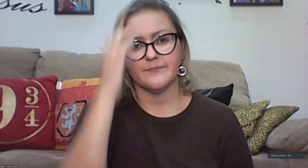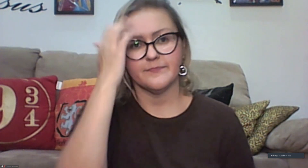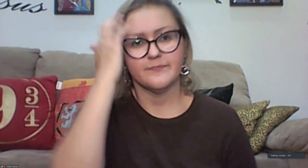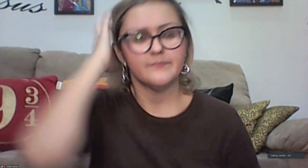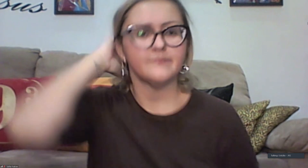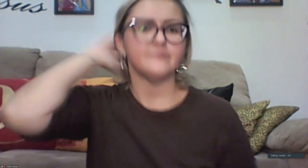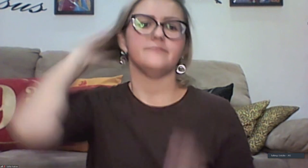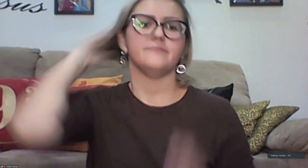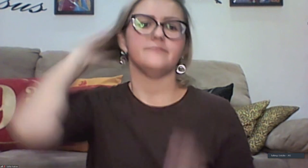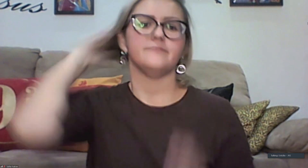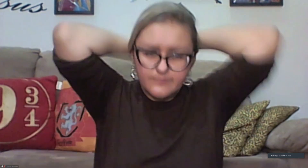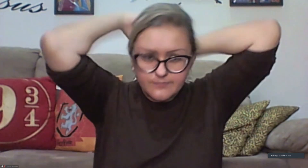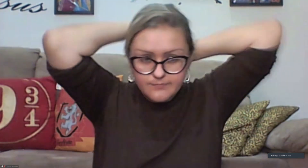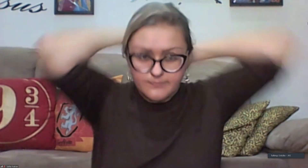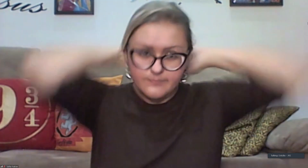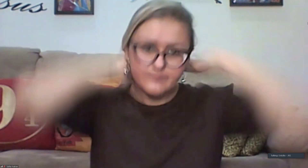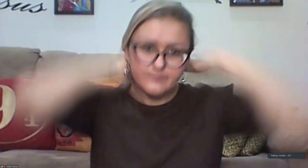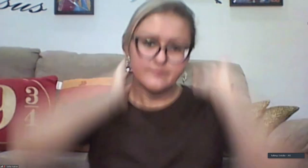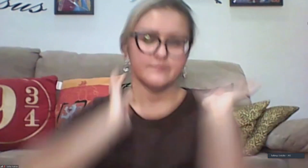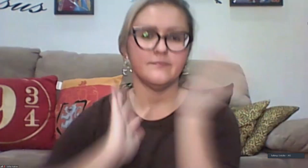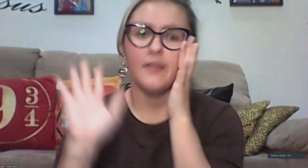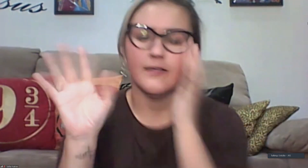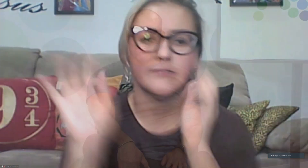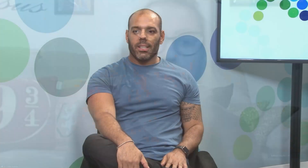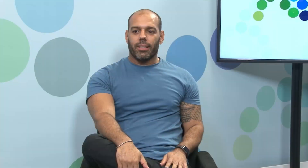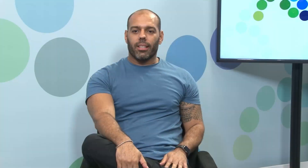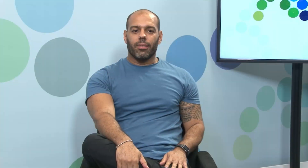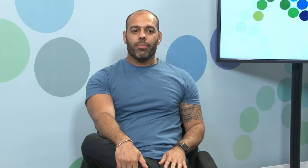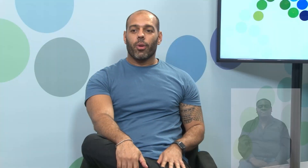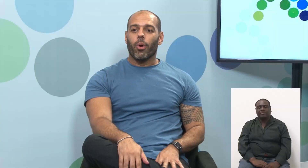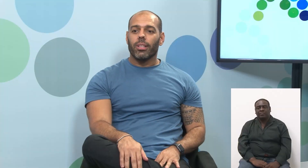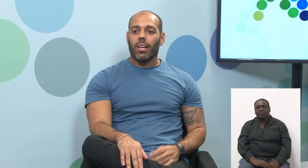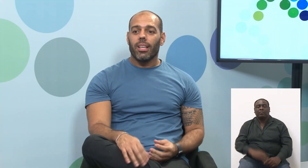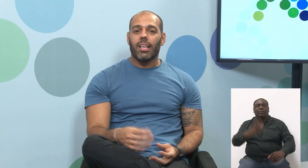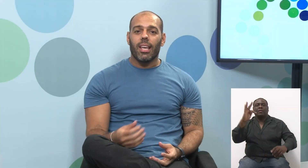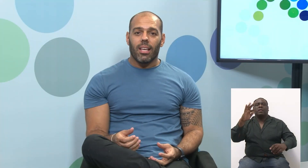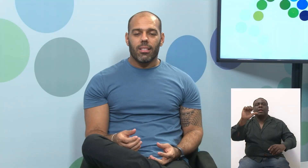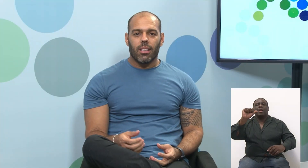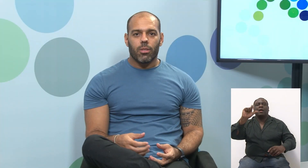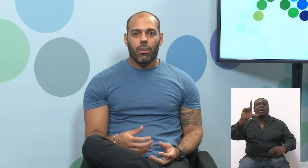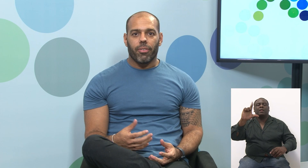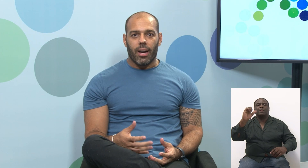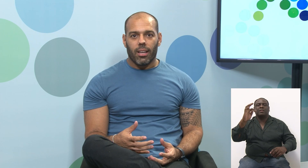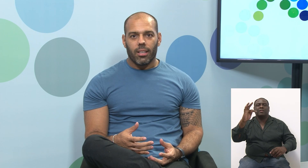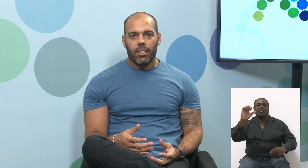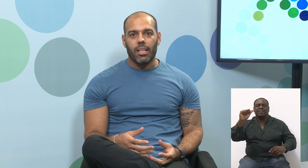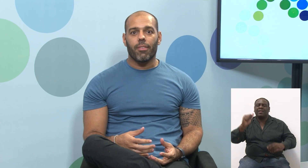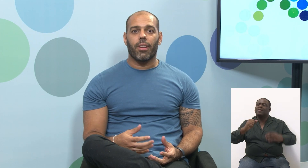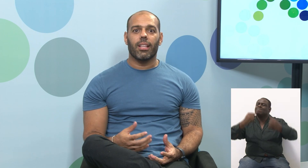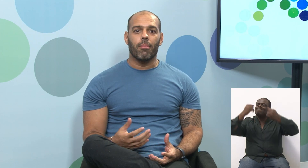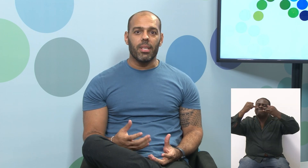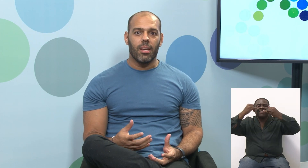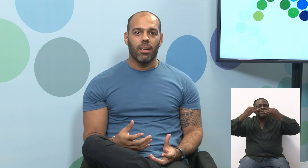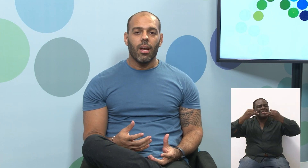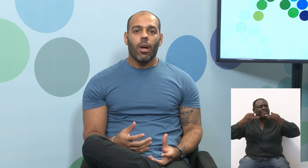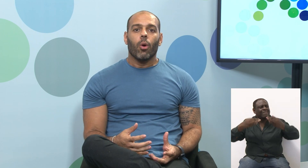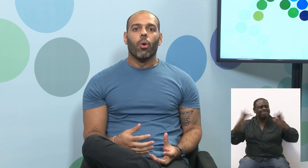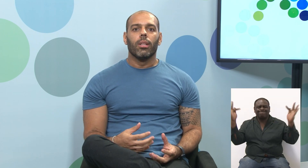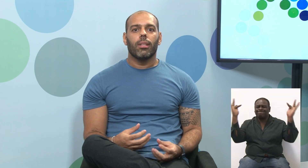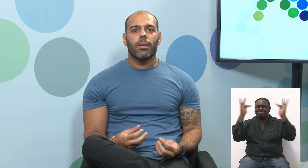Despertar a curiosidade dos alunos. Olha, Thalita, quanta riqueza na sua fala e na fala da Miriam,